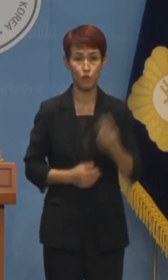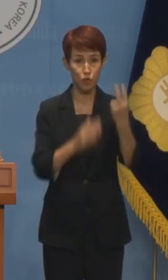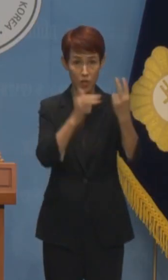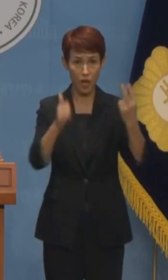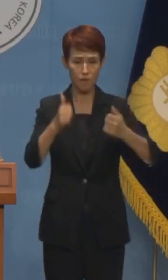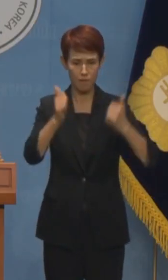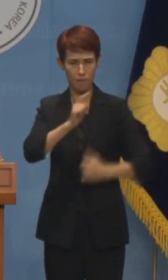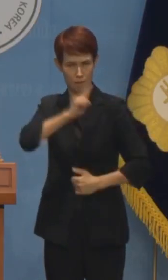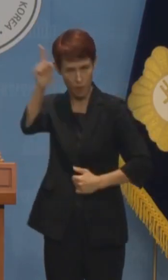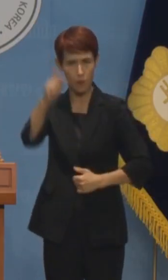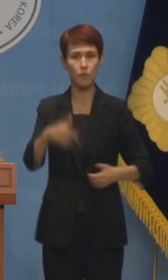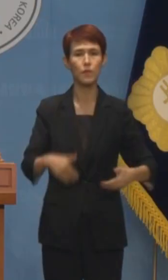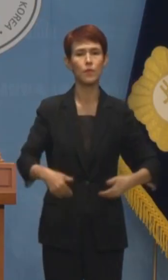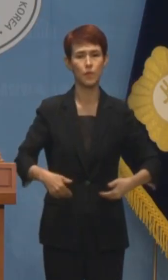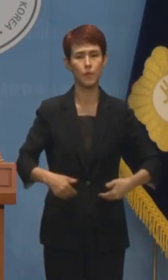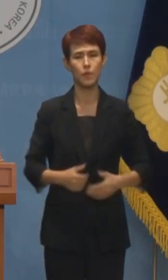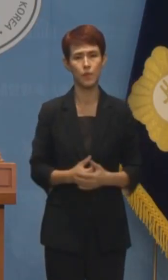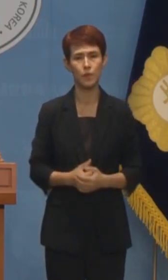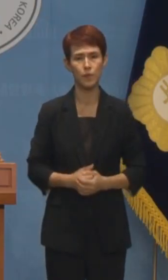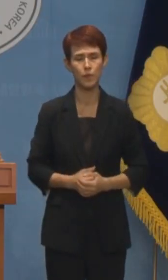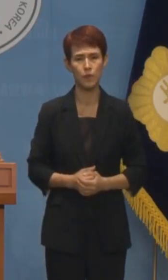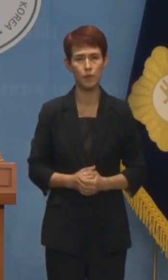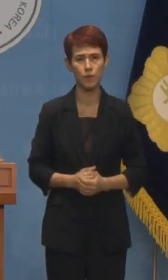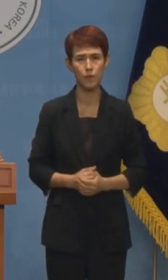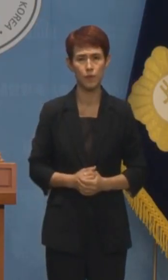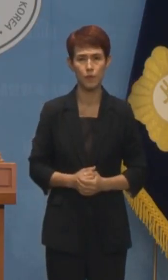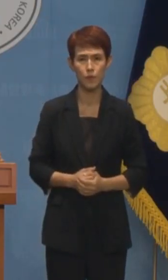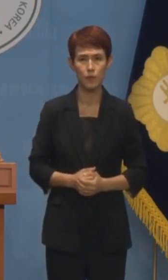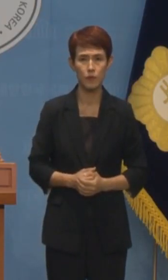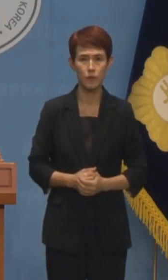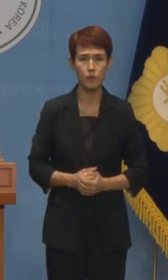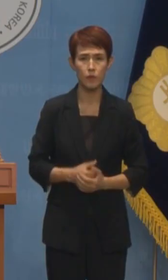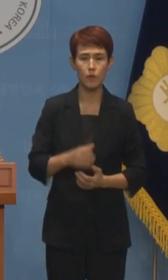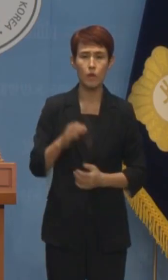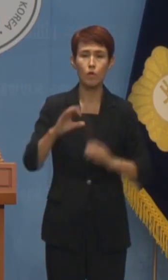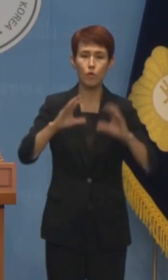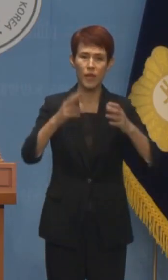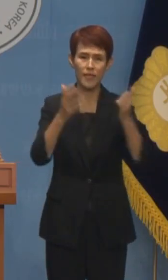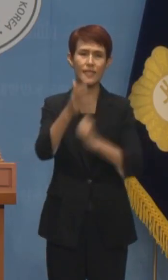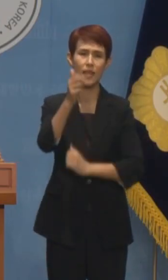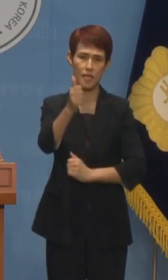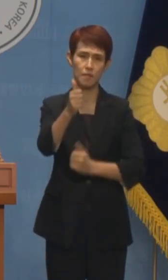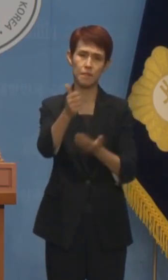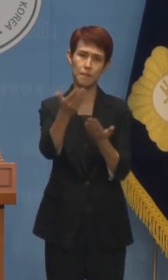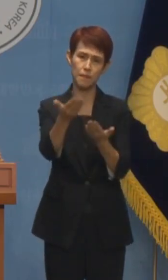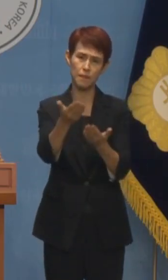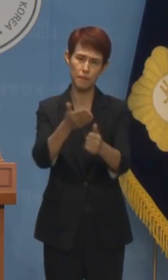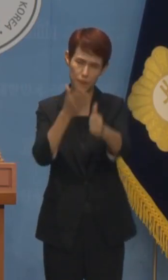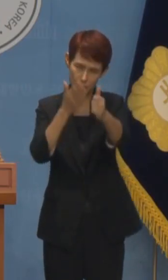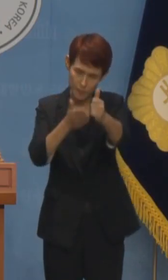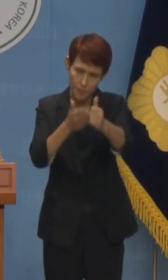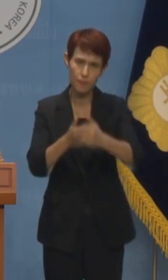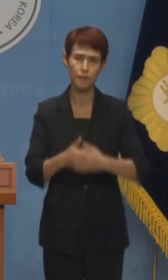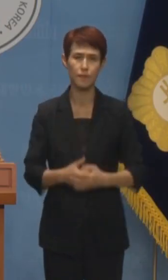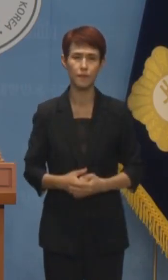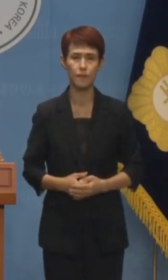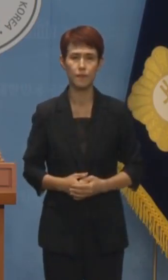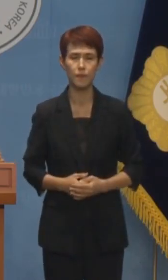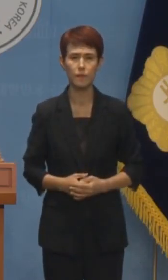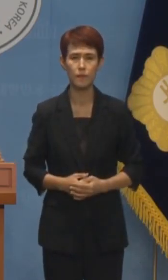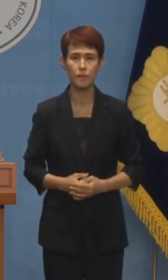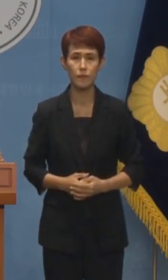법의 심판대에 서야 합니다. 우원식 국회의장님께 간곡히